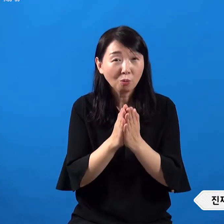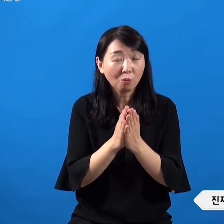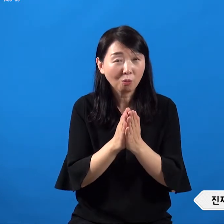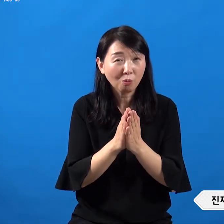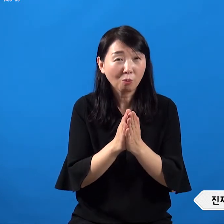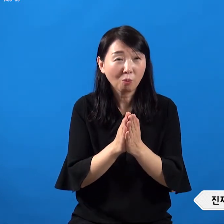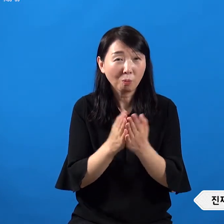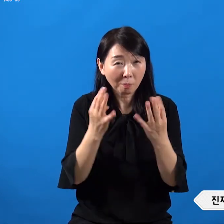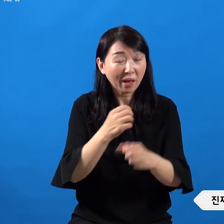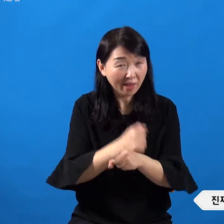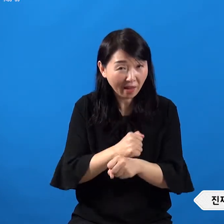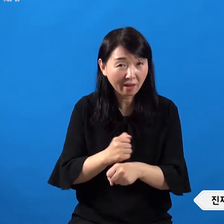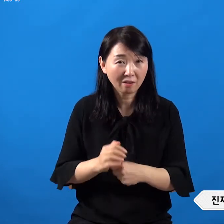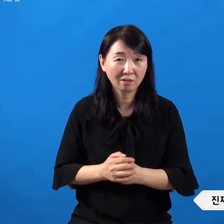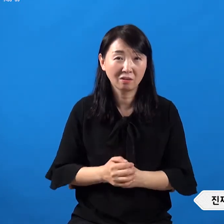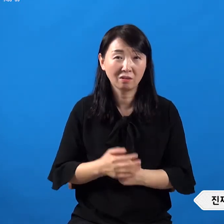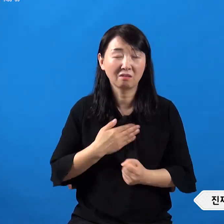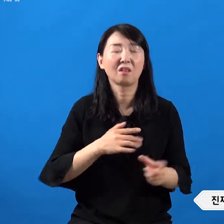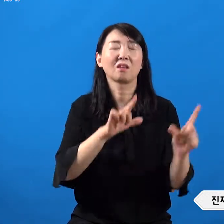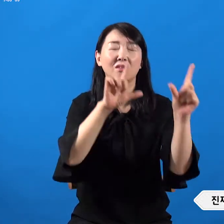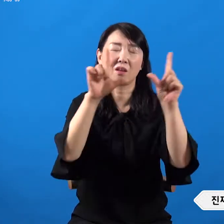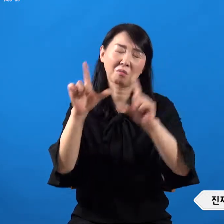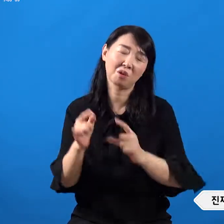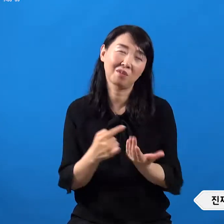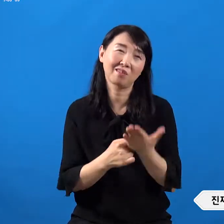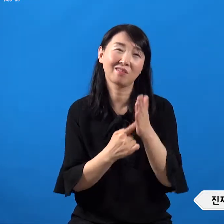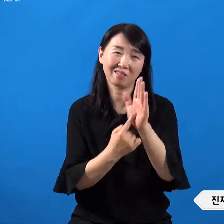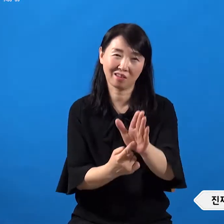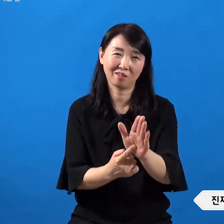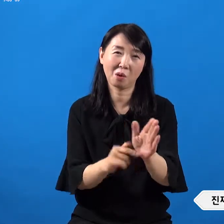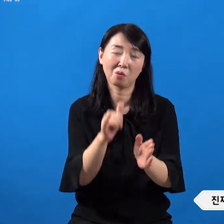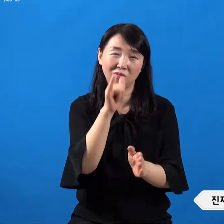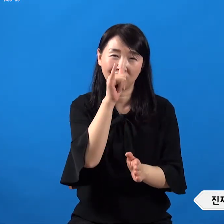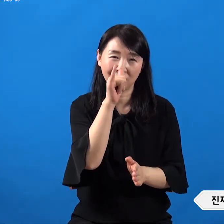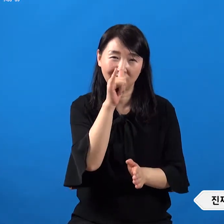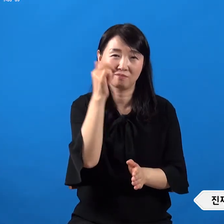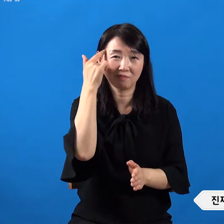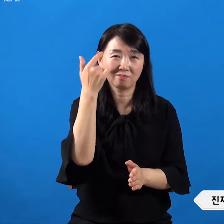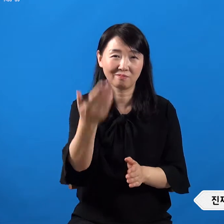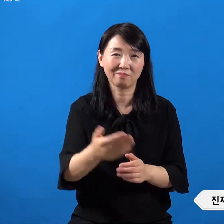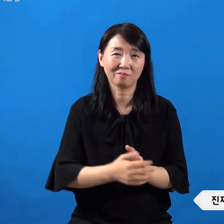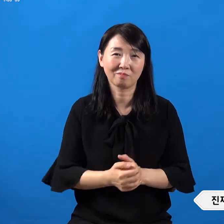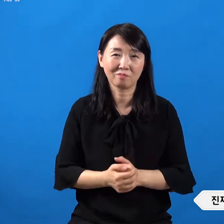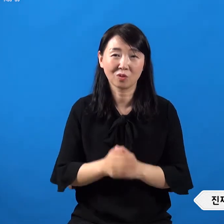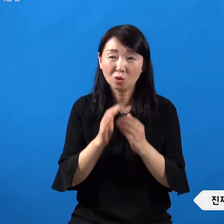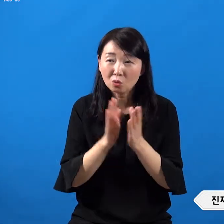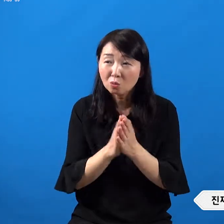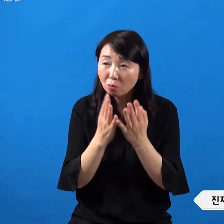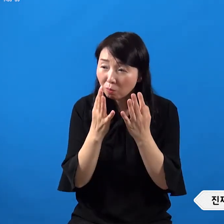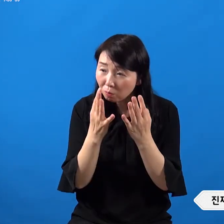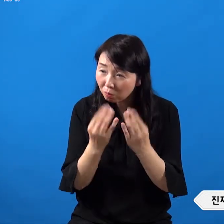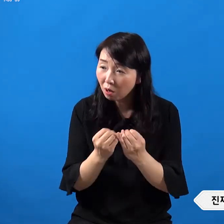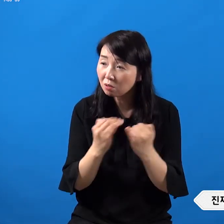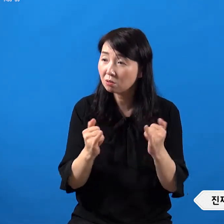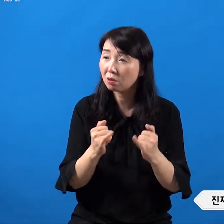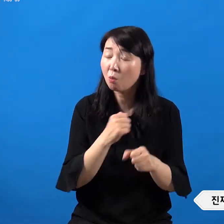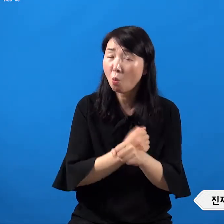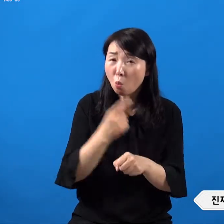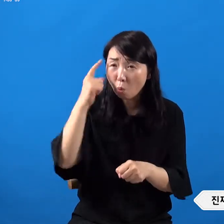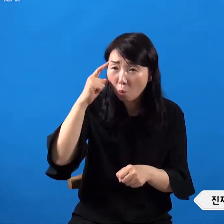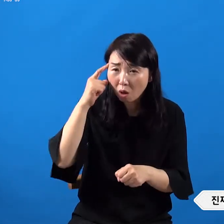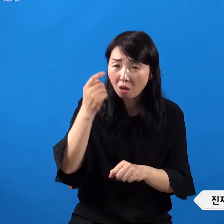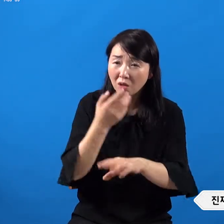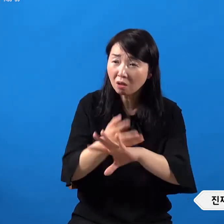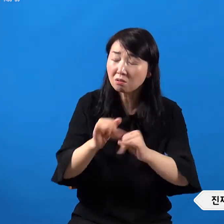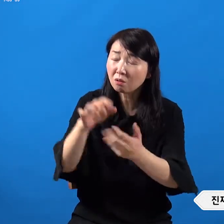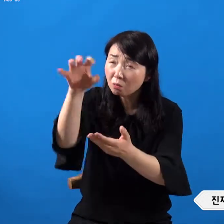한다고 하지만 그 기도가 삶 가운데 나타나고 있는가? 아니, 기도 많이 하는 사람이 왜 저래라고 하며